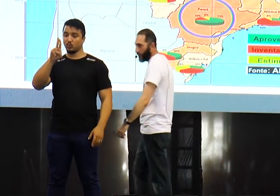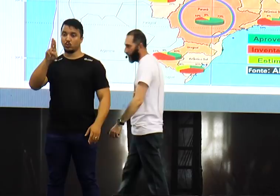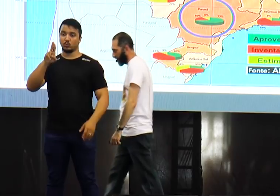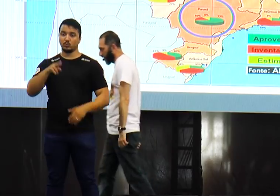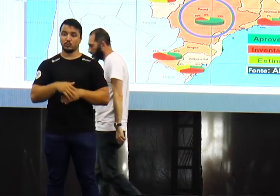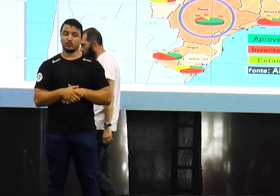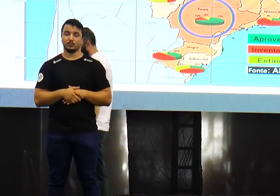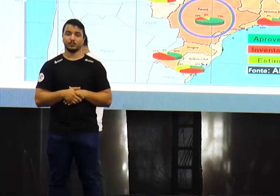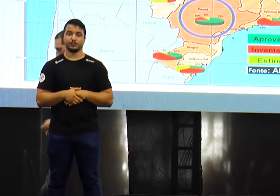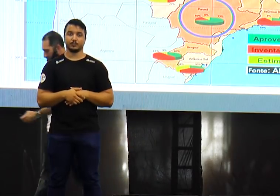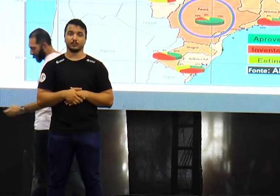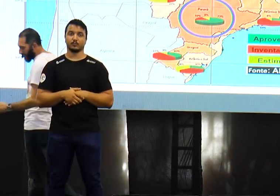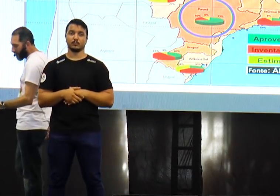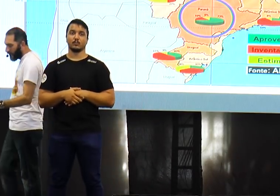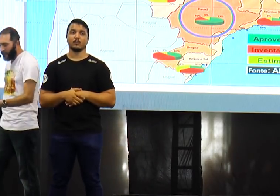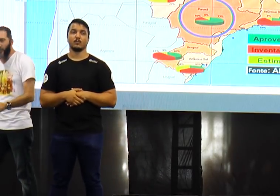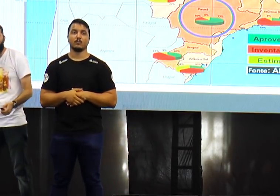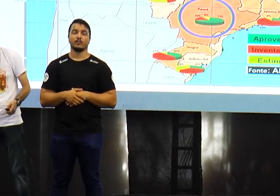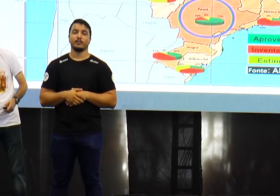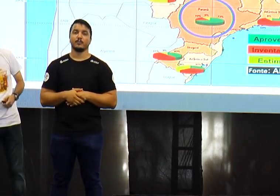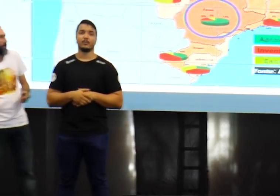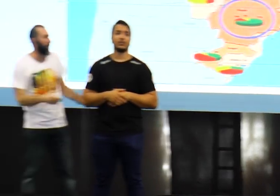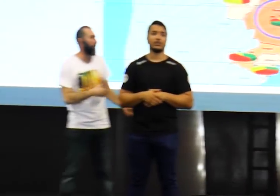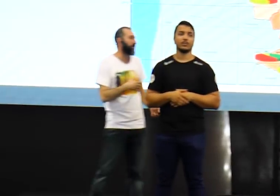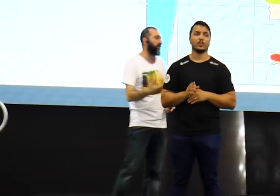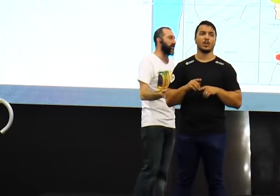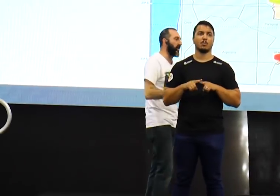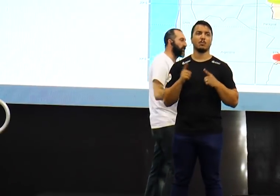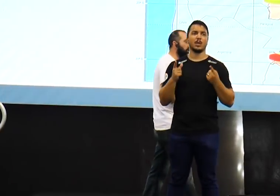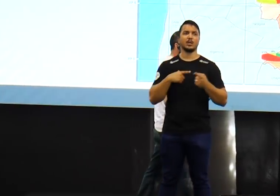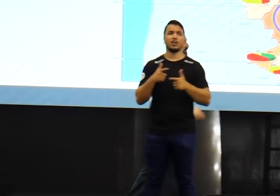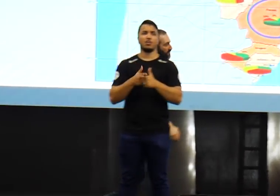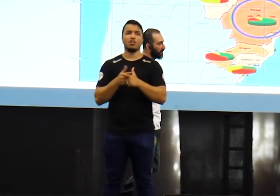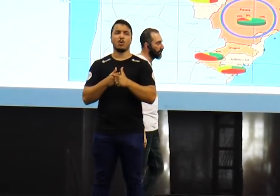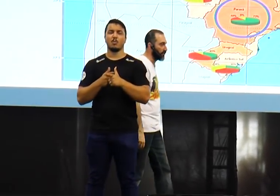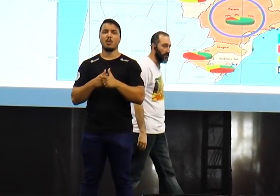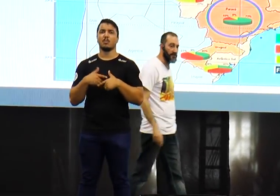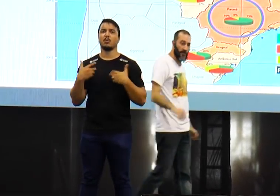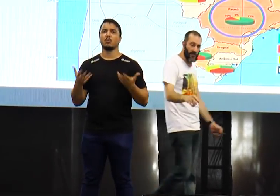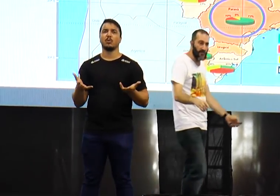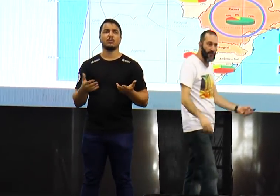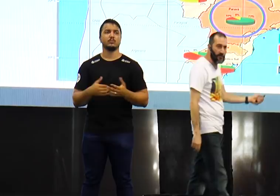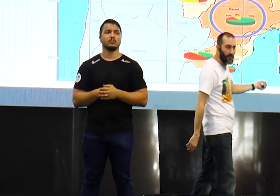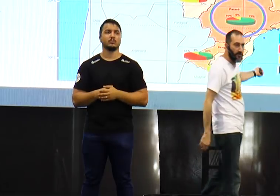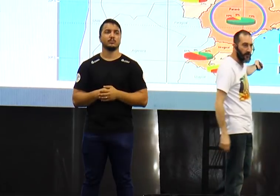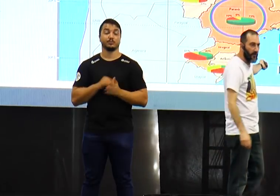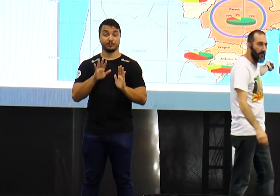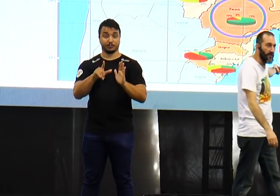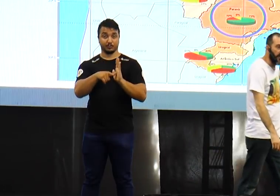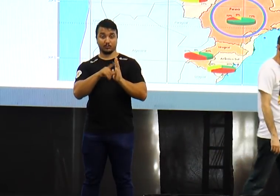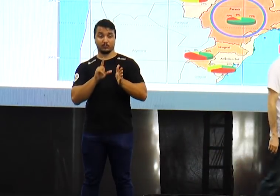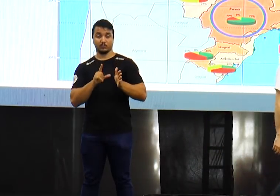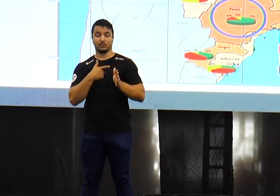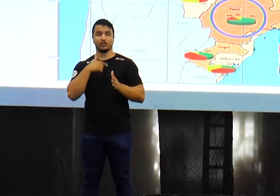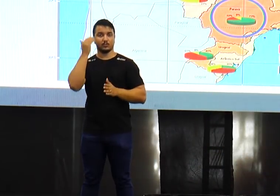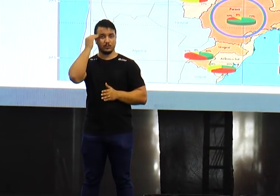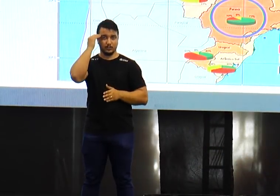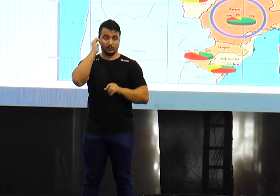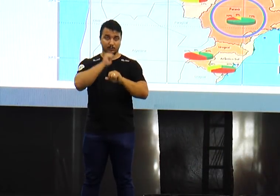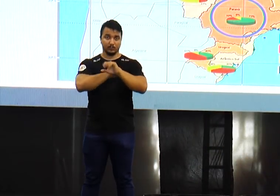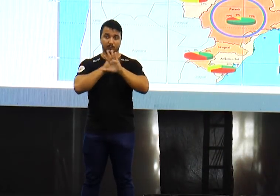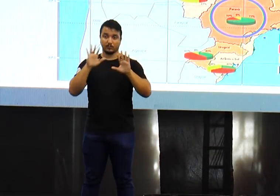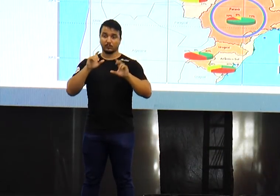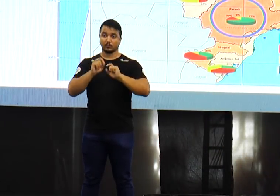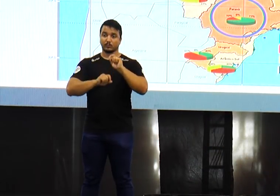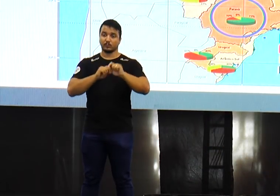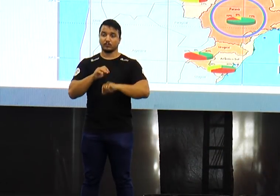Amazonas. Perfeito? Mas que tipo de problemas, vantagens e desvantagens nós temos? Antes disso, vamos entender o seguinte: